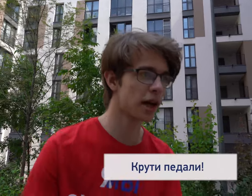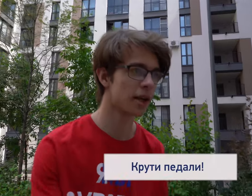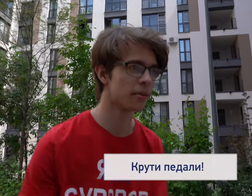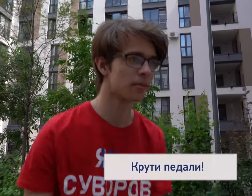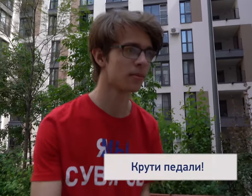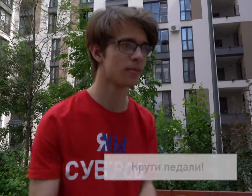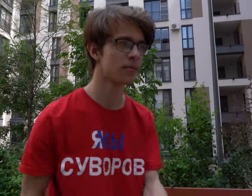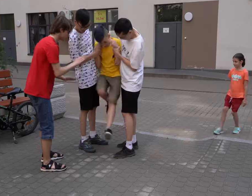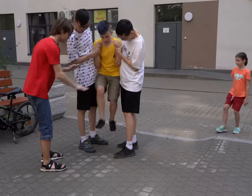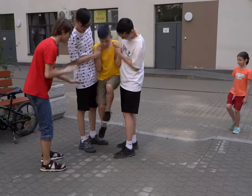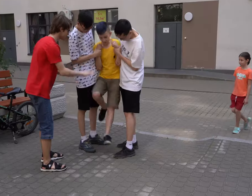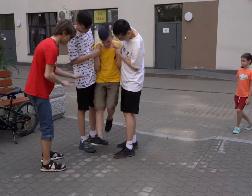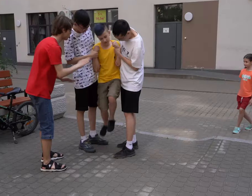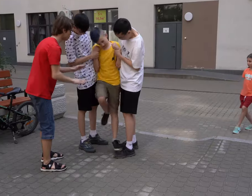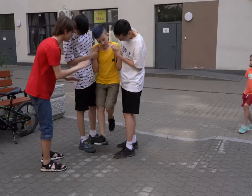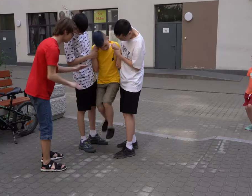Крути педали.